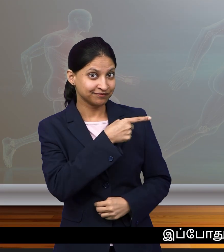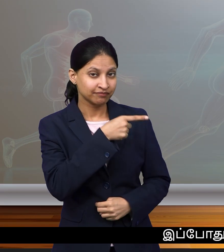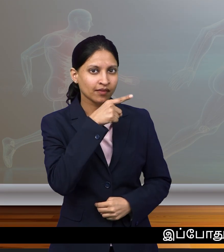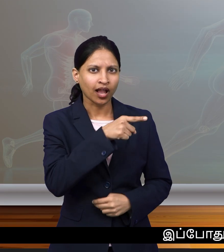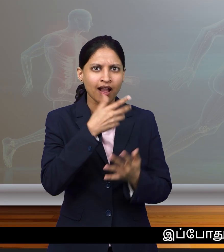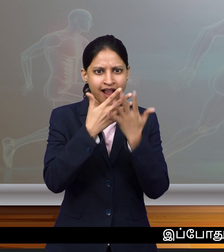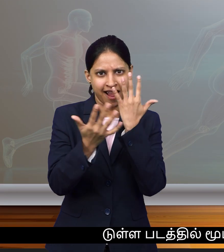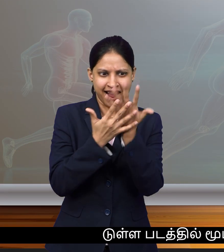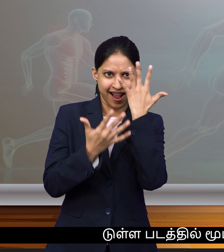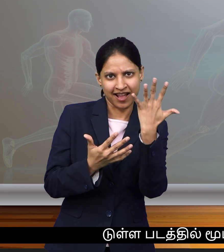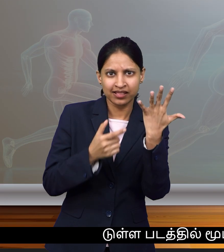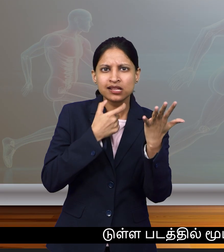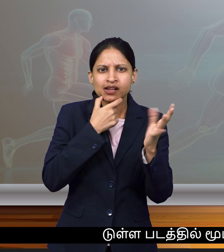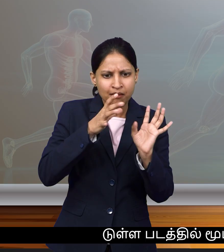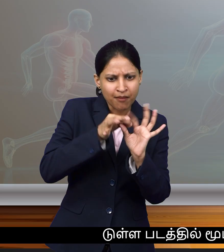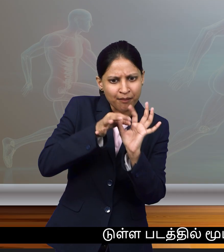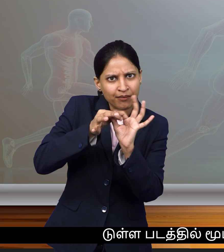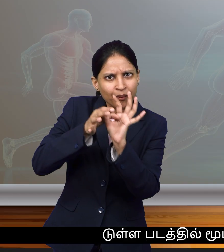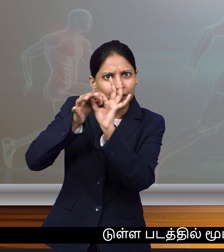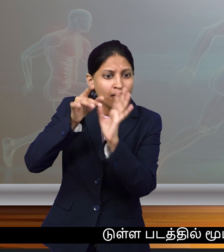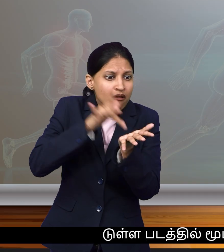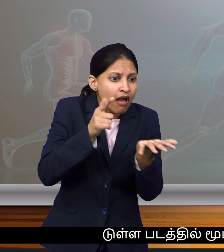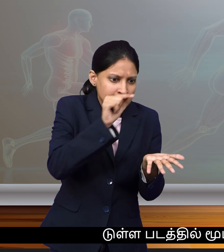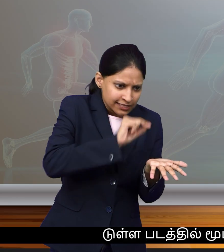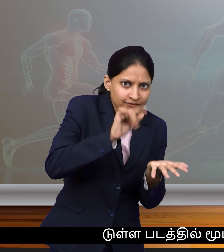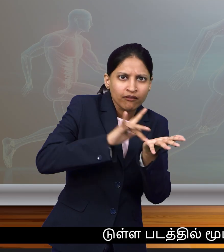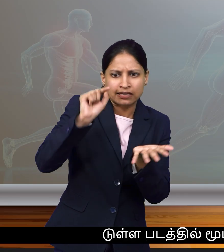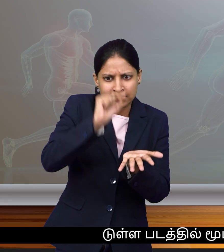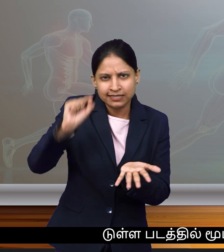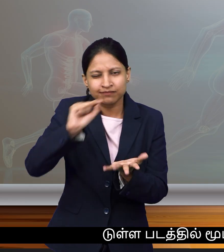இப்போது கொடுக்கப்பட்டுள்ள படத்தில் மூட்டுகளை வட்டமிடுங்கள்.